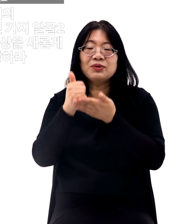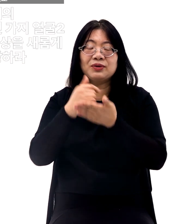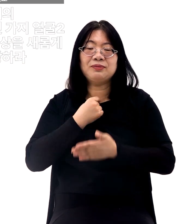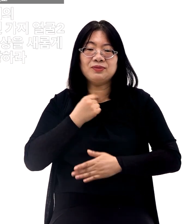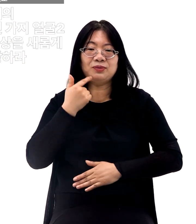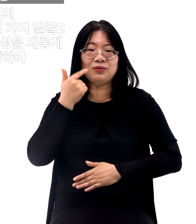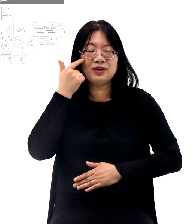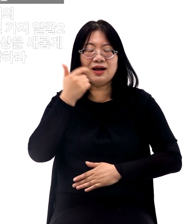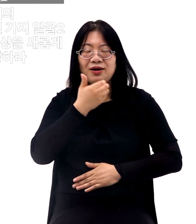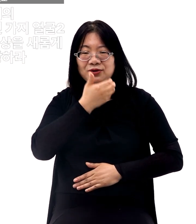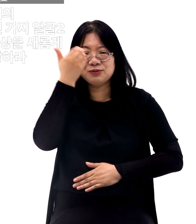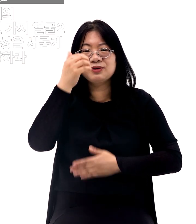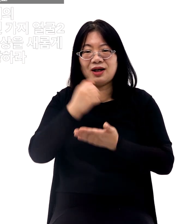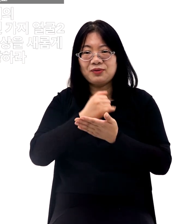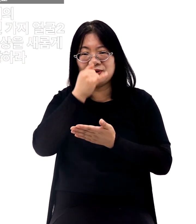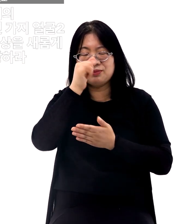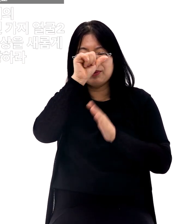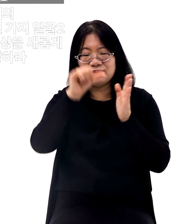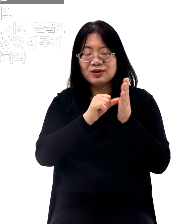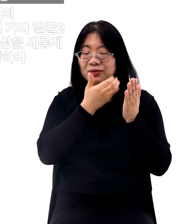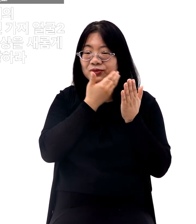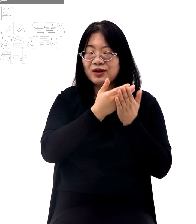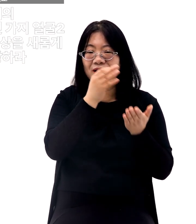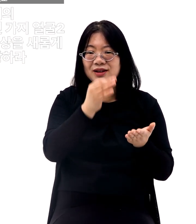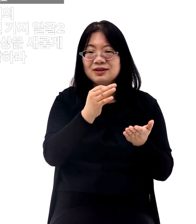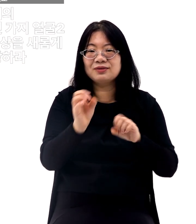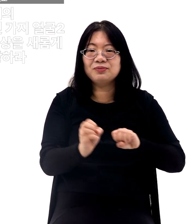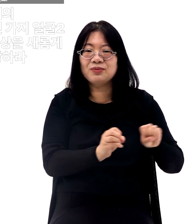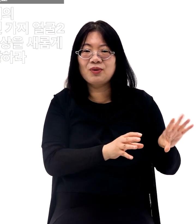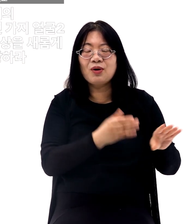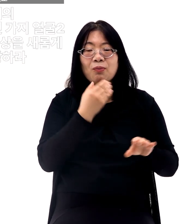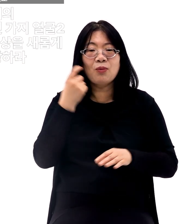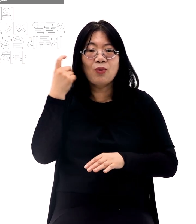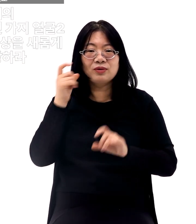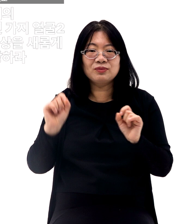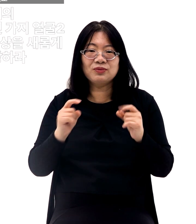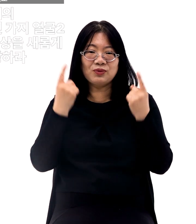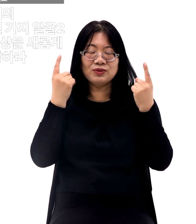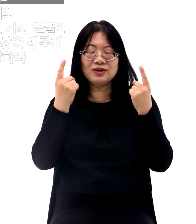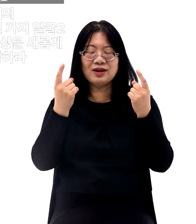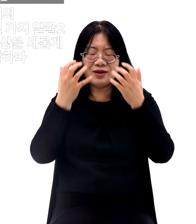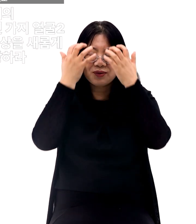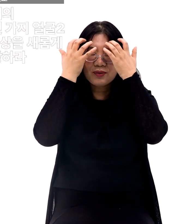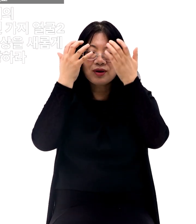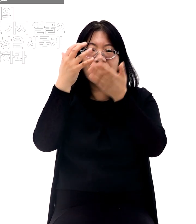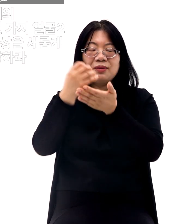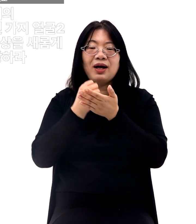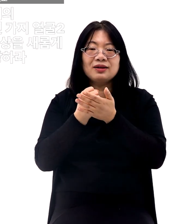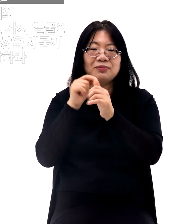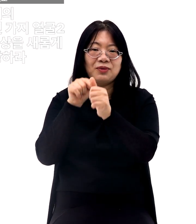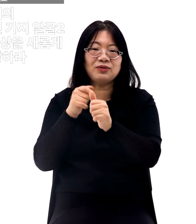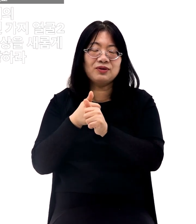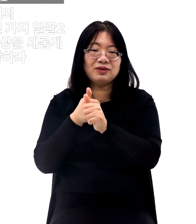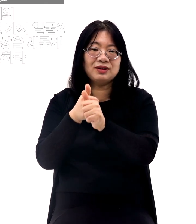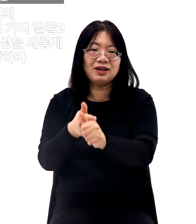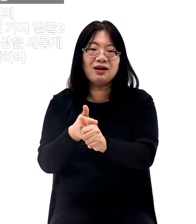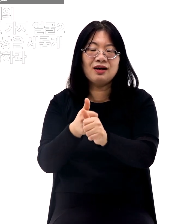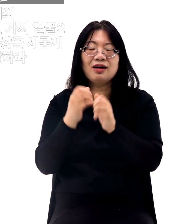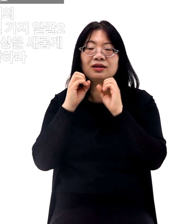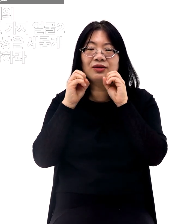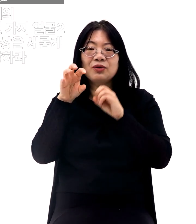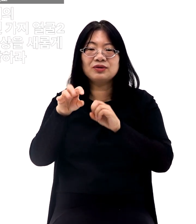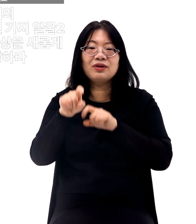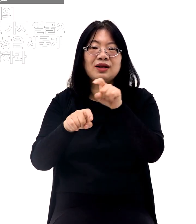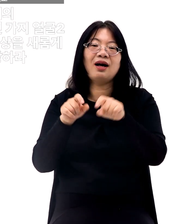평생에 소중했던 가치들을 내려놓고 복음과 함께 고난을 받으라는 명령 하나 쫓아서 선교지로